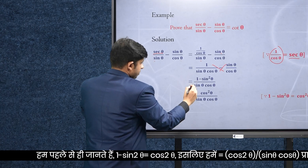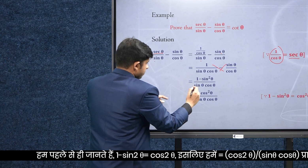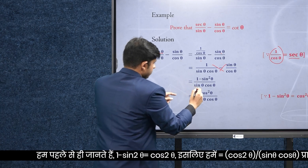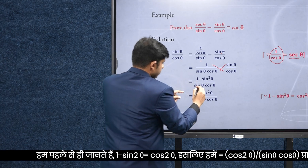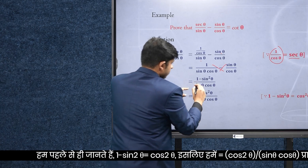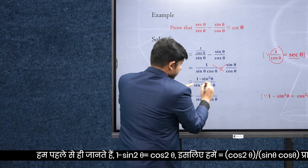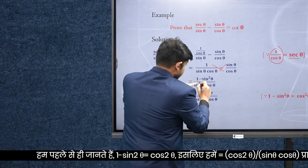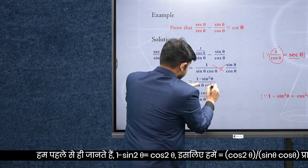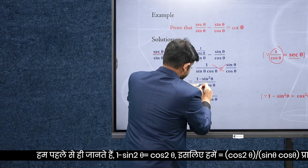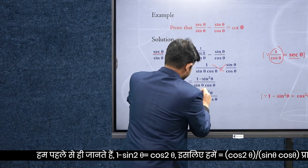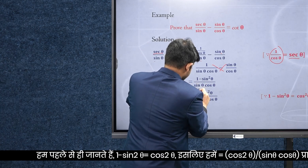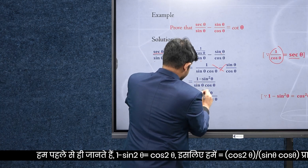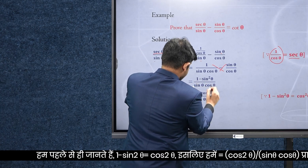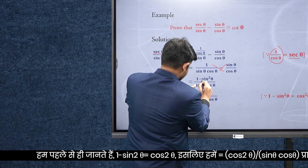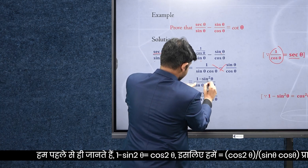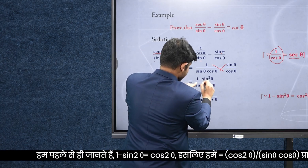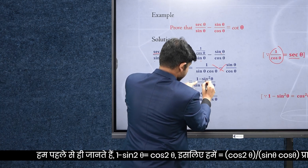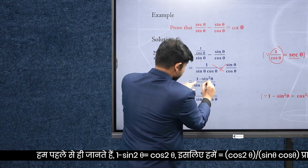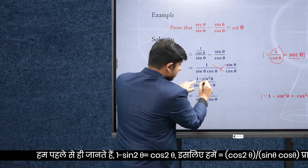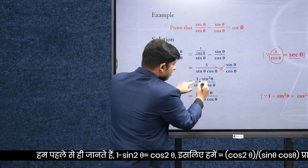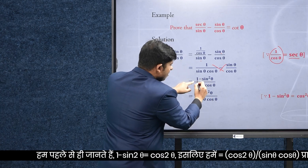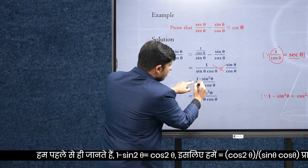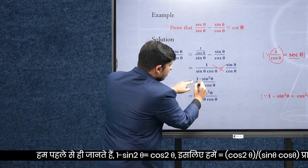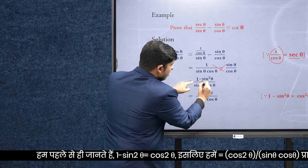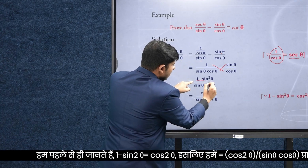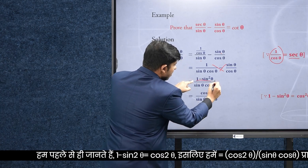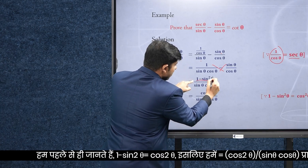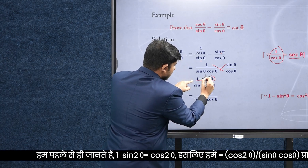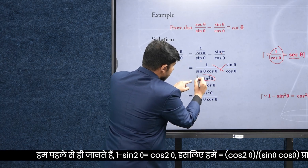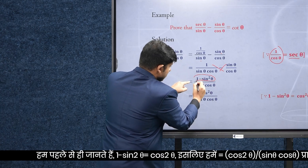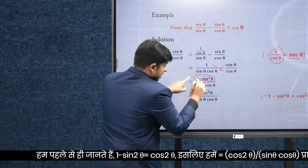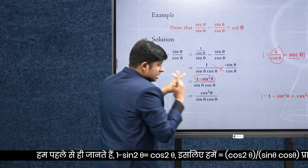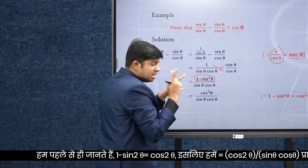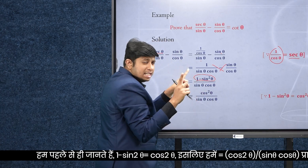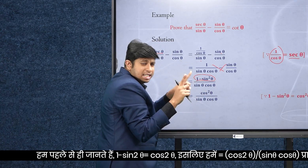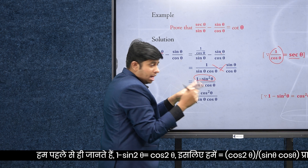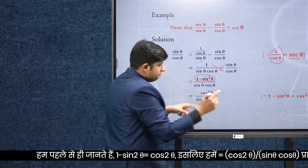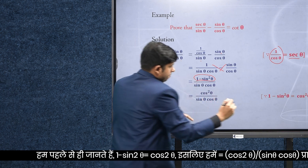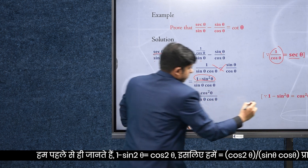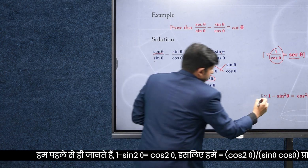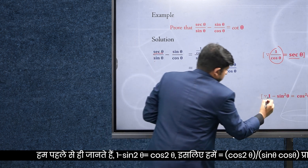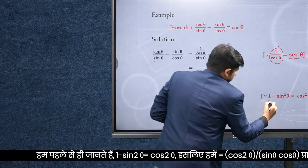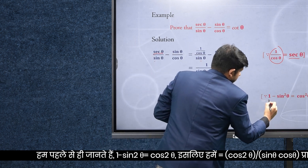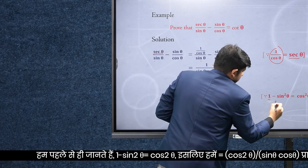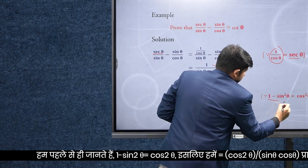हम पहले से ही जानते हैं 1 sin 2 cos 2, इसलिए हमें equals cos 2 / sin